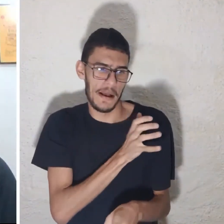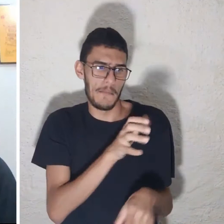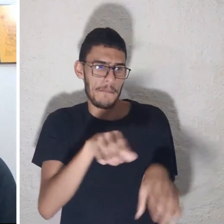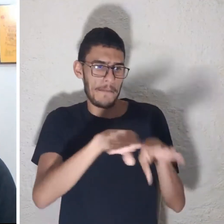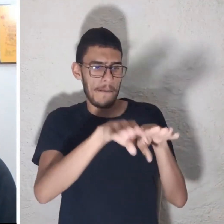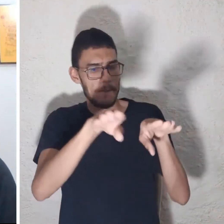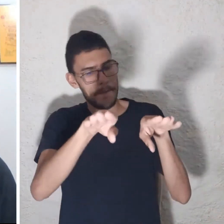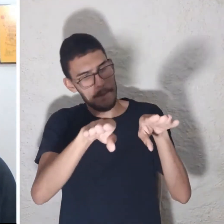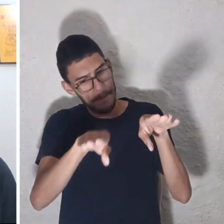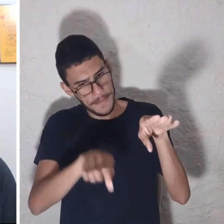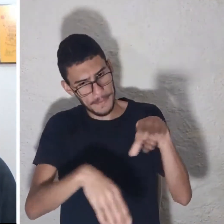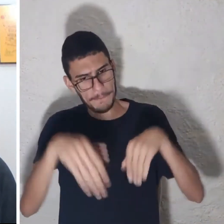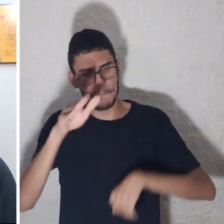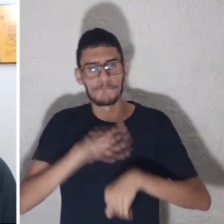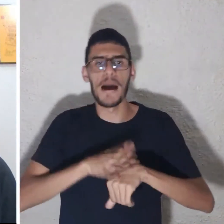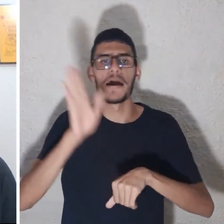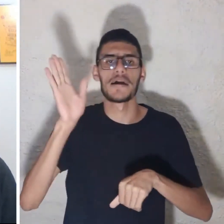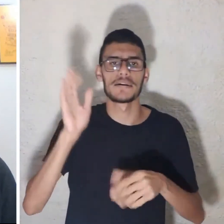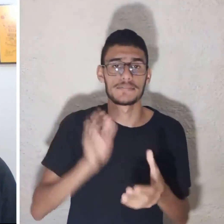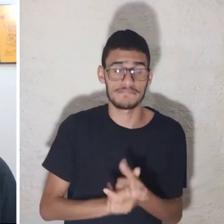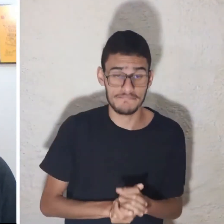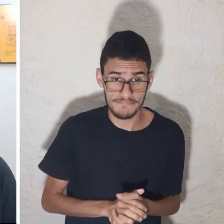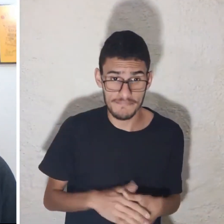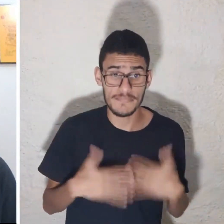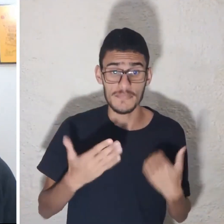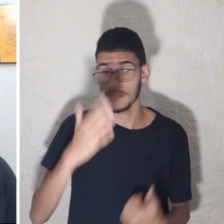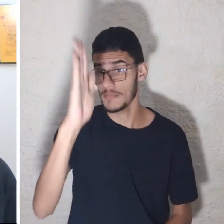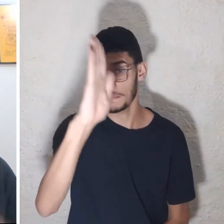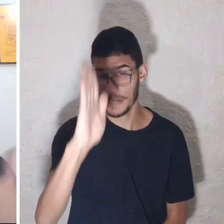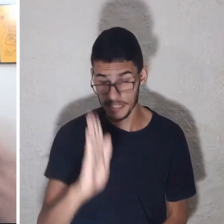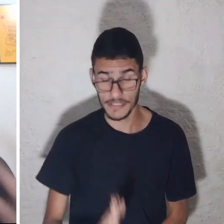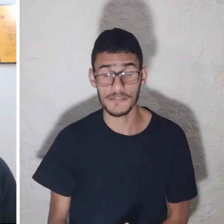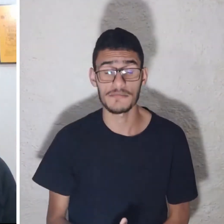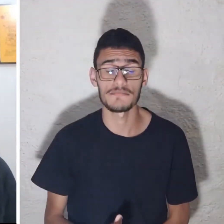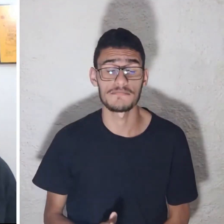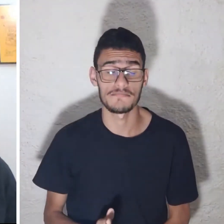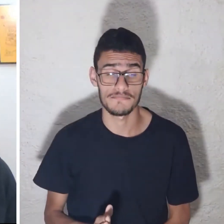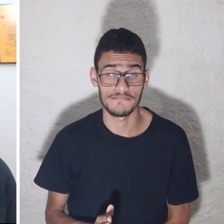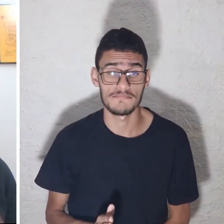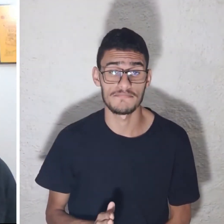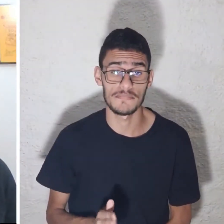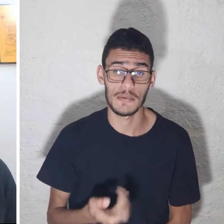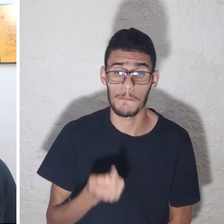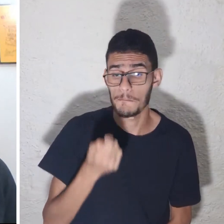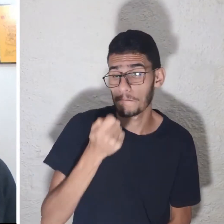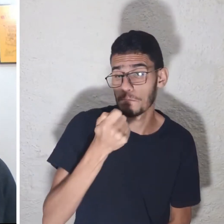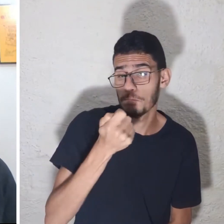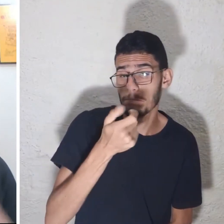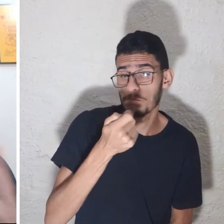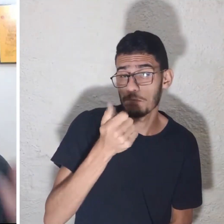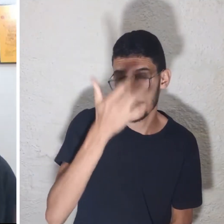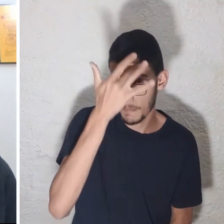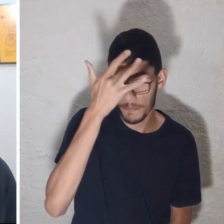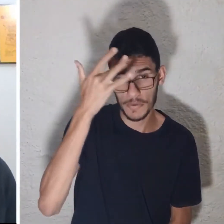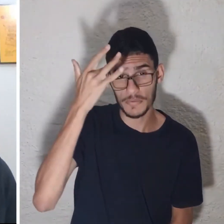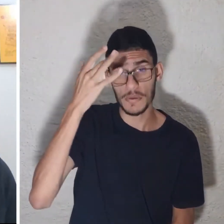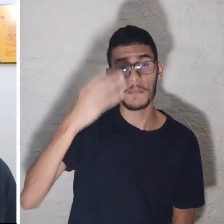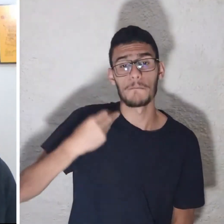muito maiores do que os demais, né? Então, assim, o Brasil era um Brasil em que